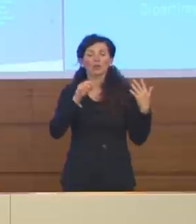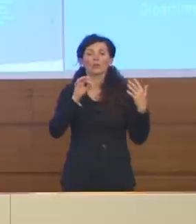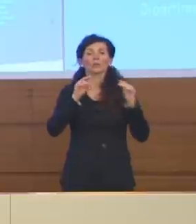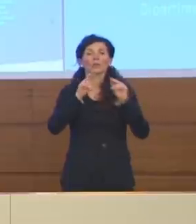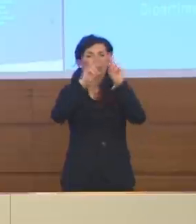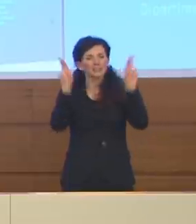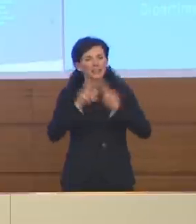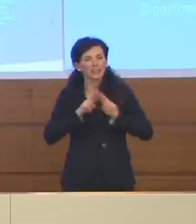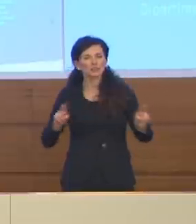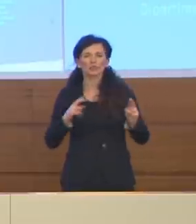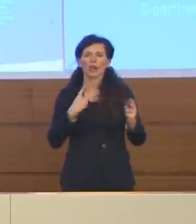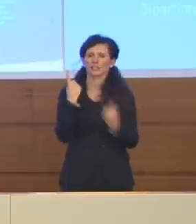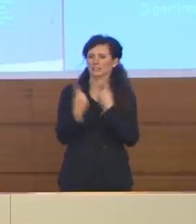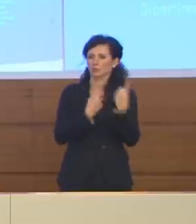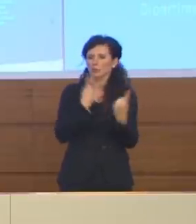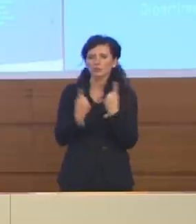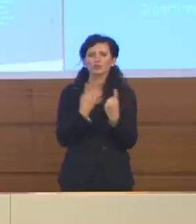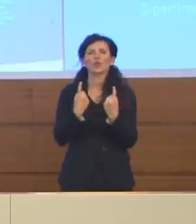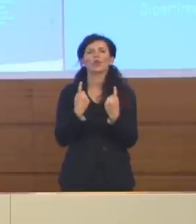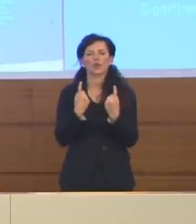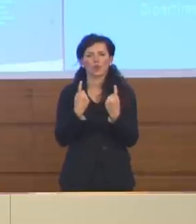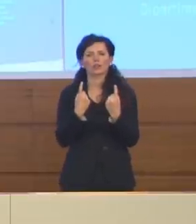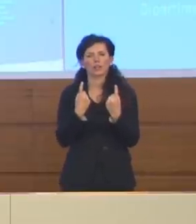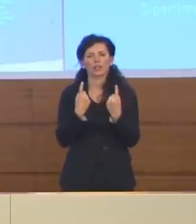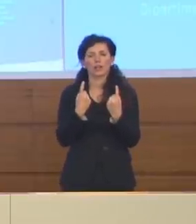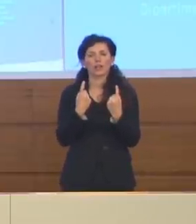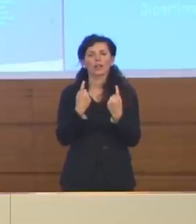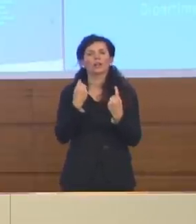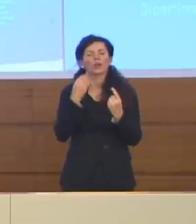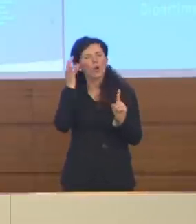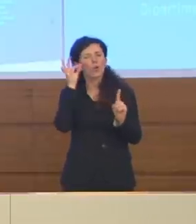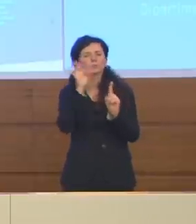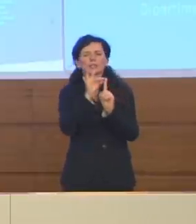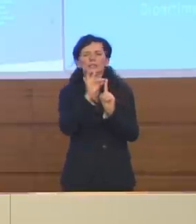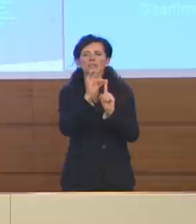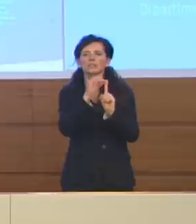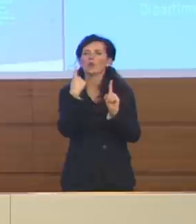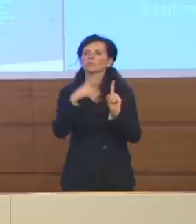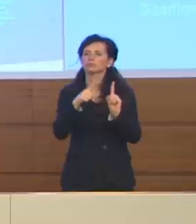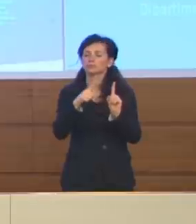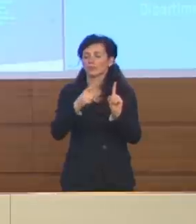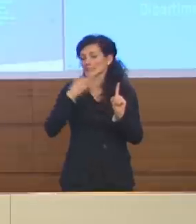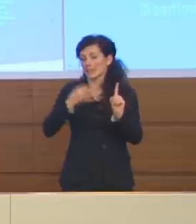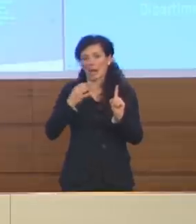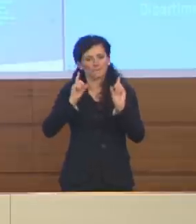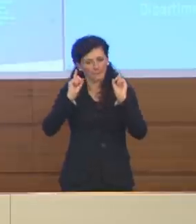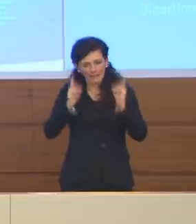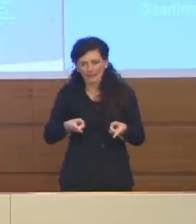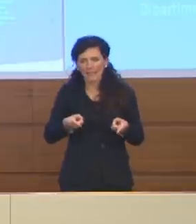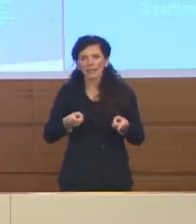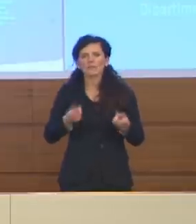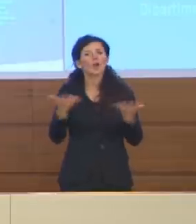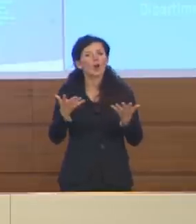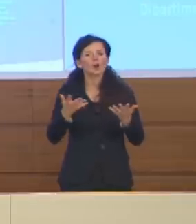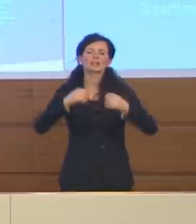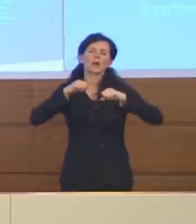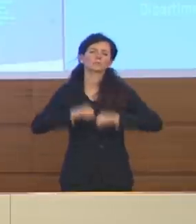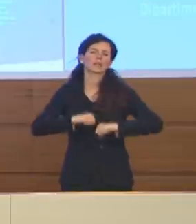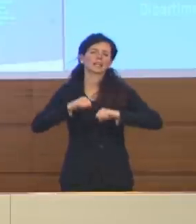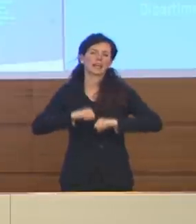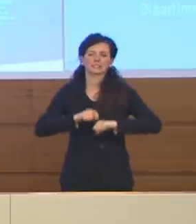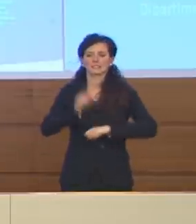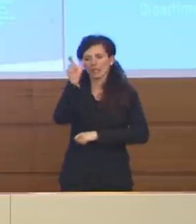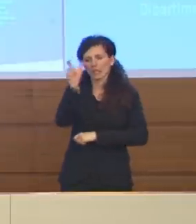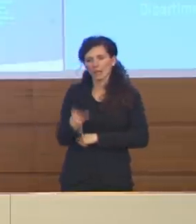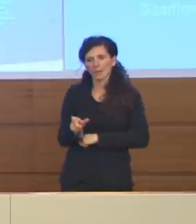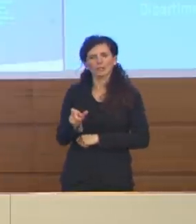quando sia al centro degli obiettivi come sempre deve essere il benessere dell'uomo